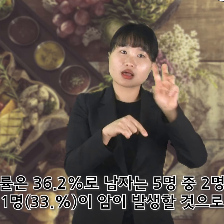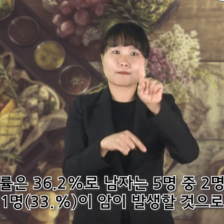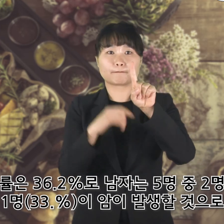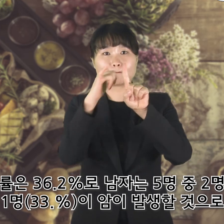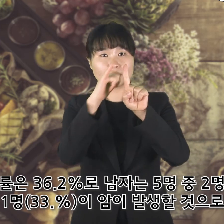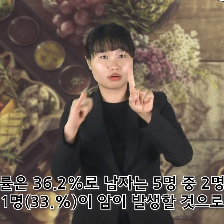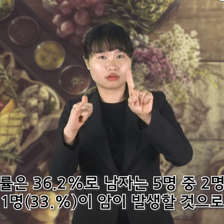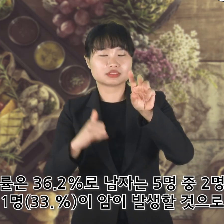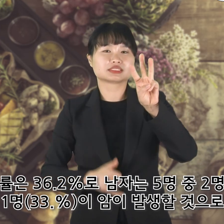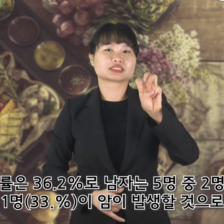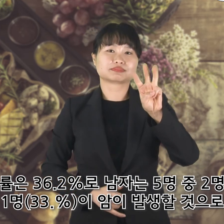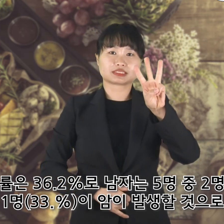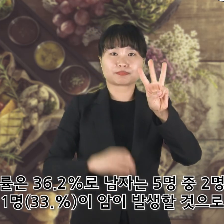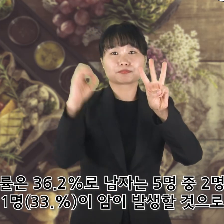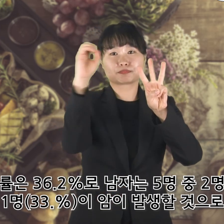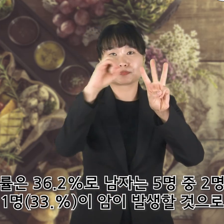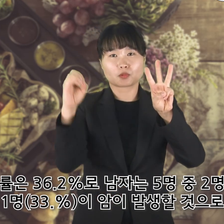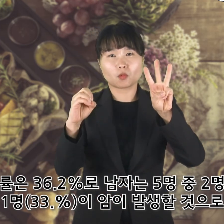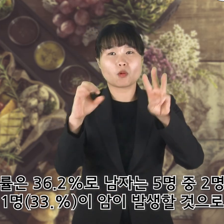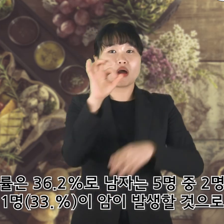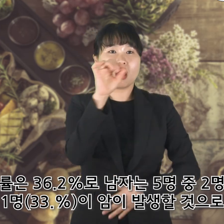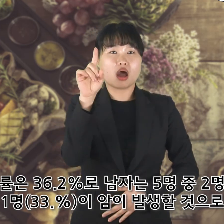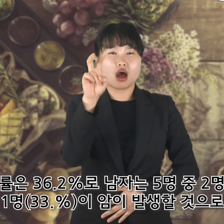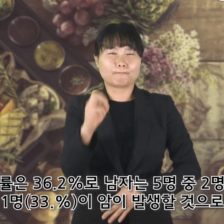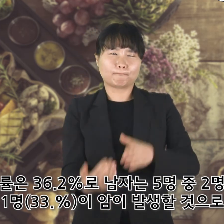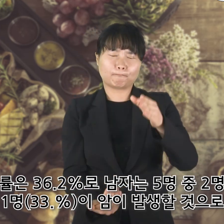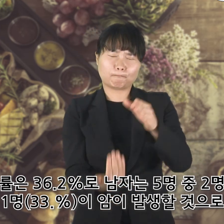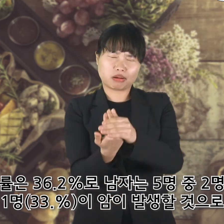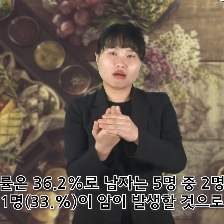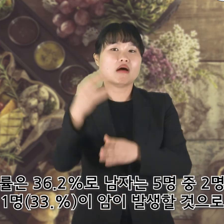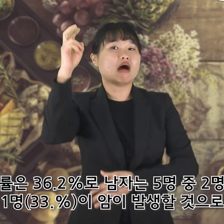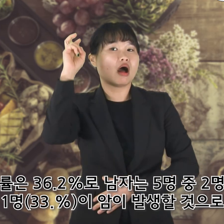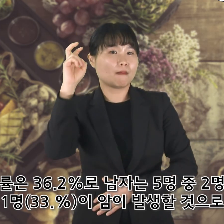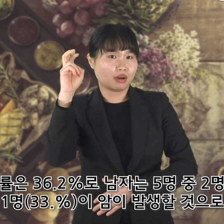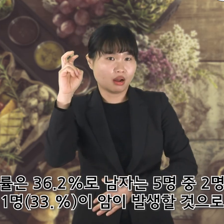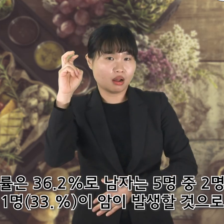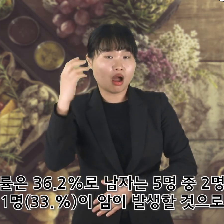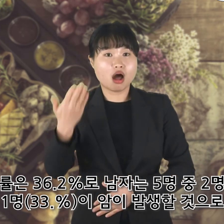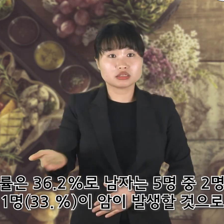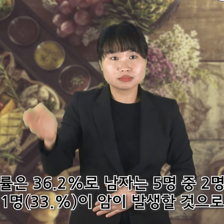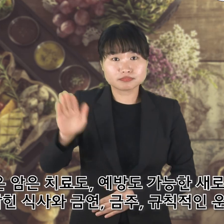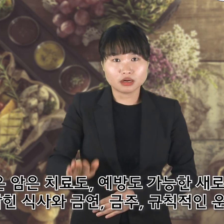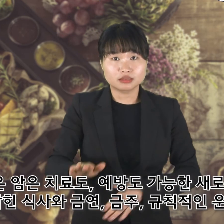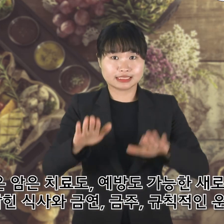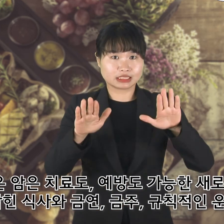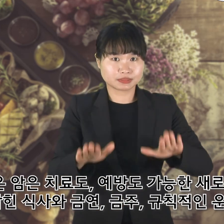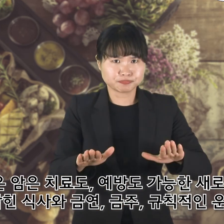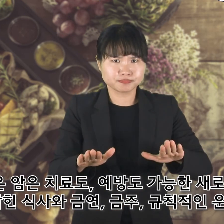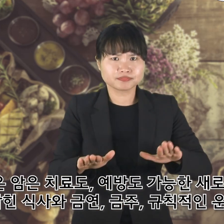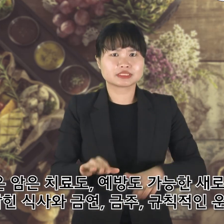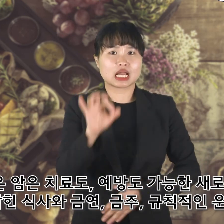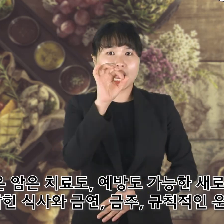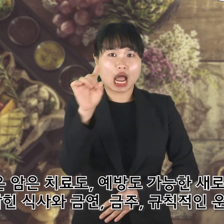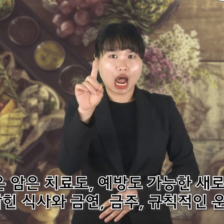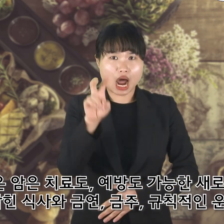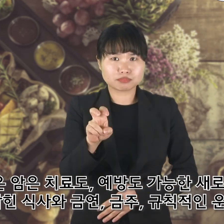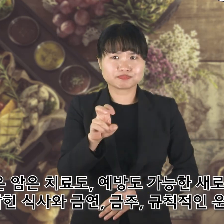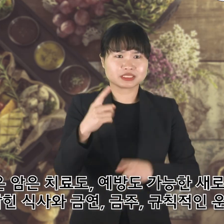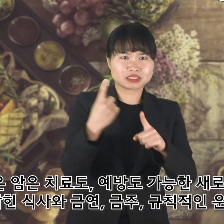여자는 3명 중 1명, 33%가 암이 발생할 것으로 예상한다며 그렇지만